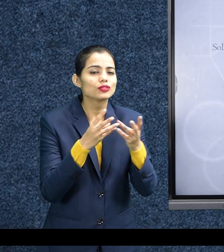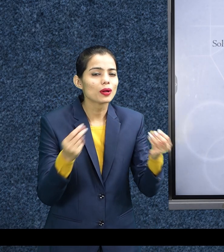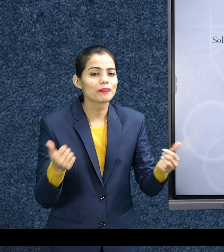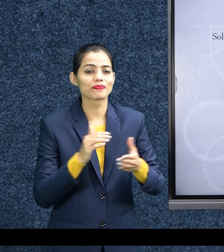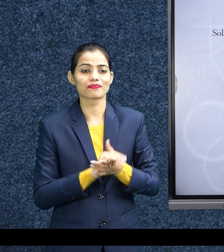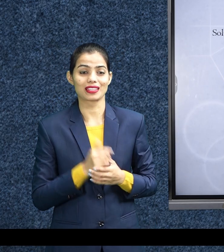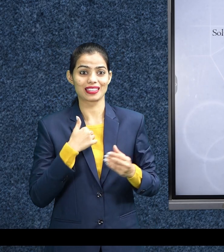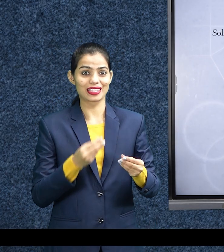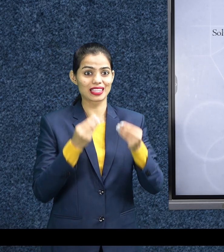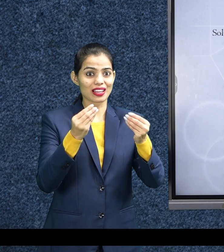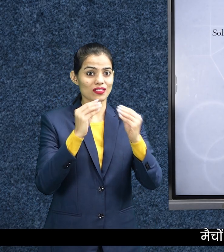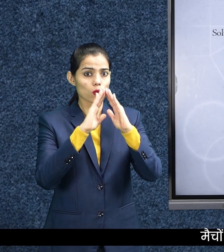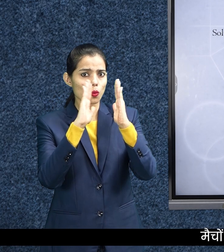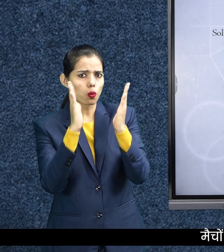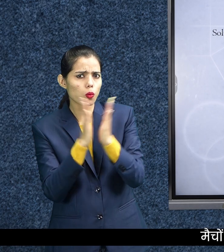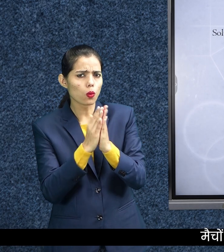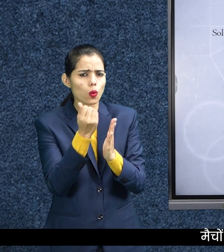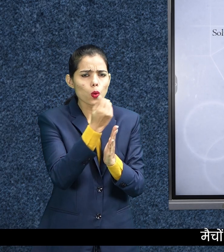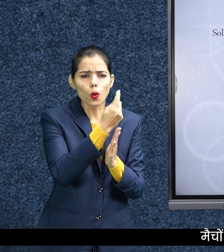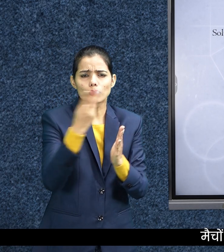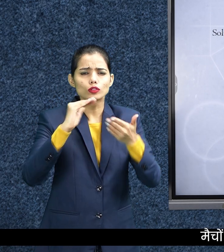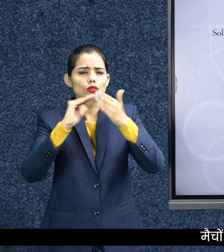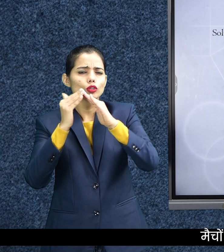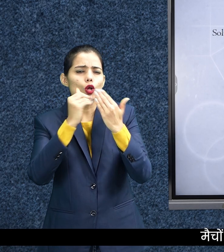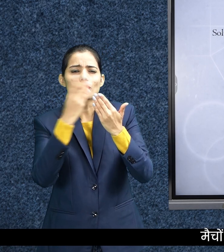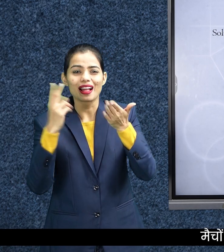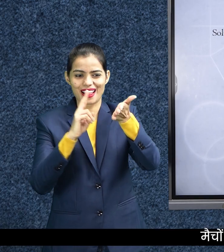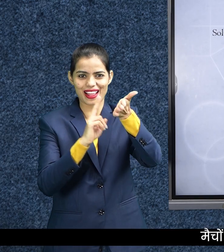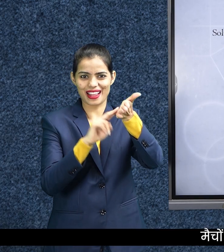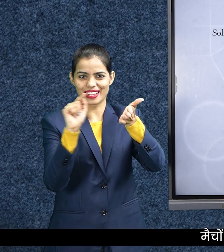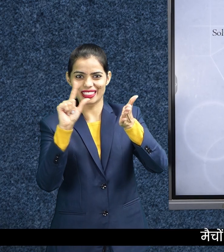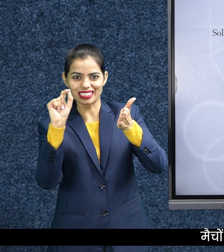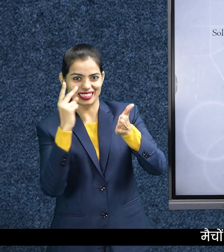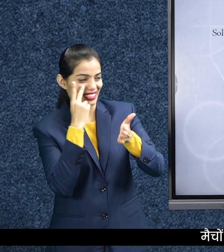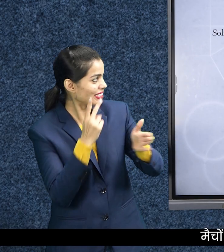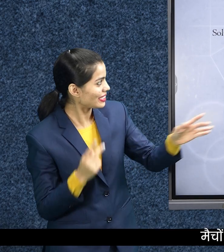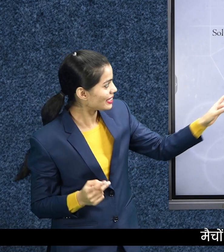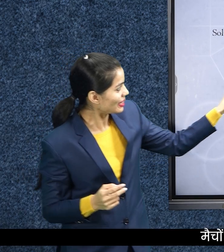विलयन: मैचों की कुल संख्या दी गई है। n इज इक्वल्स